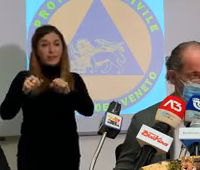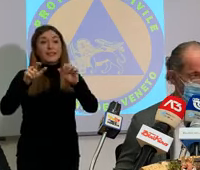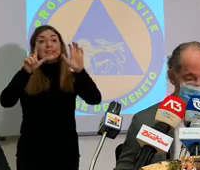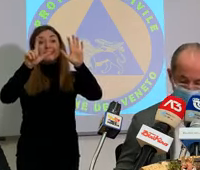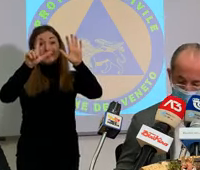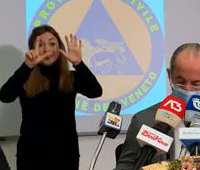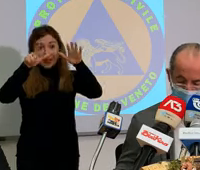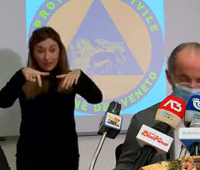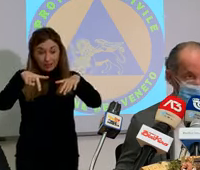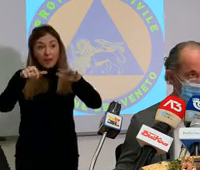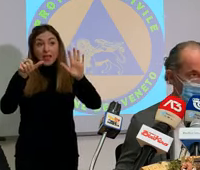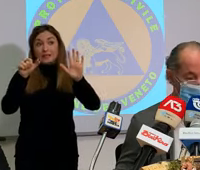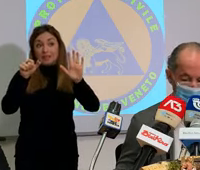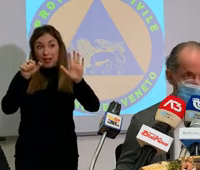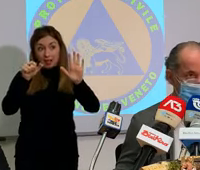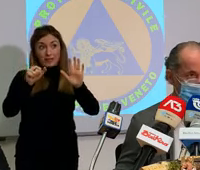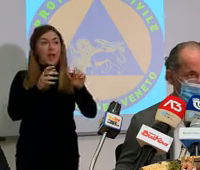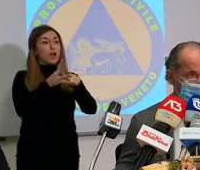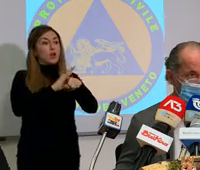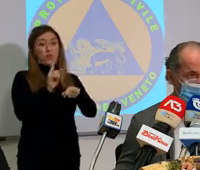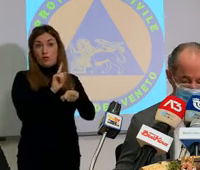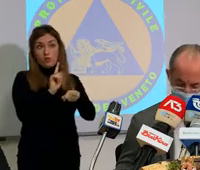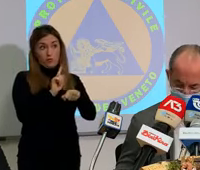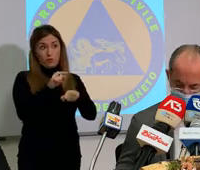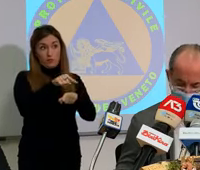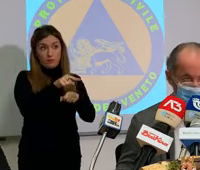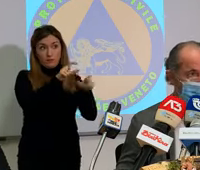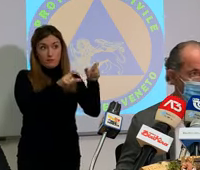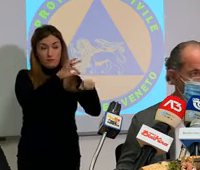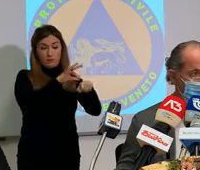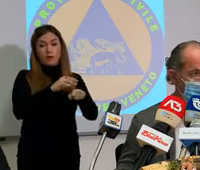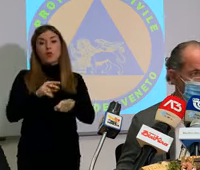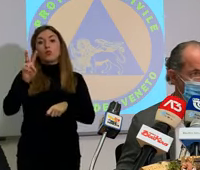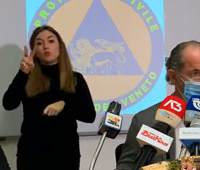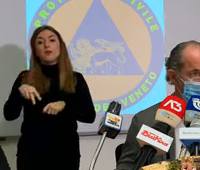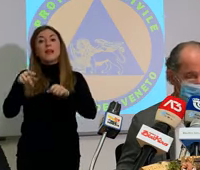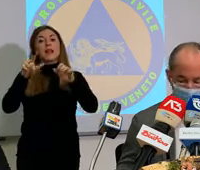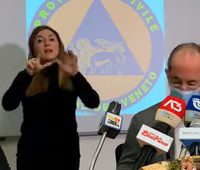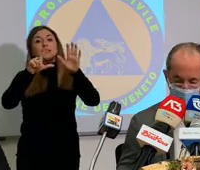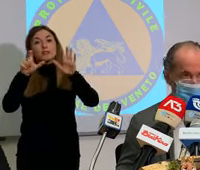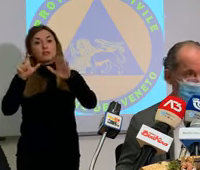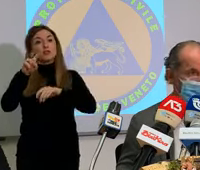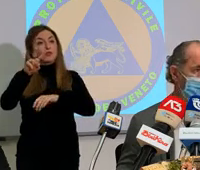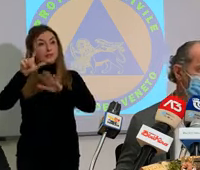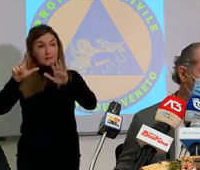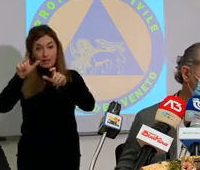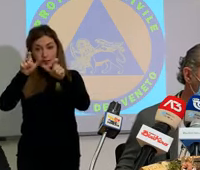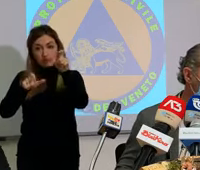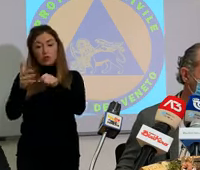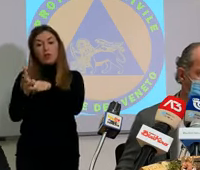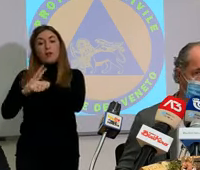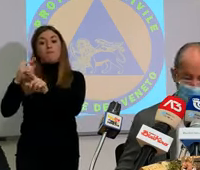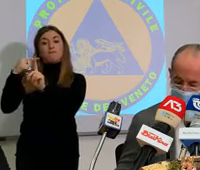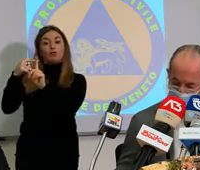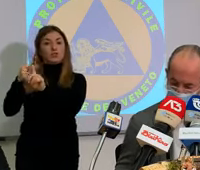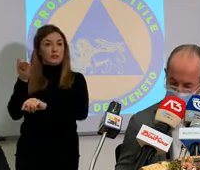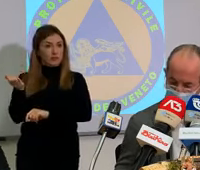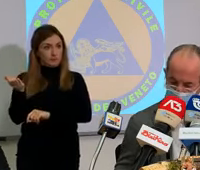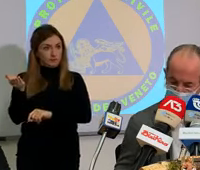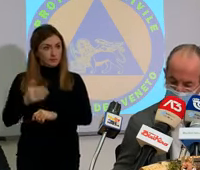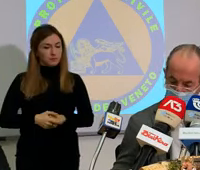7060 non covi e 2007 27 di pazienti positivi noi di